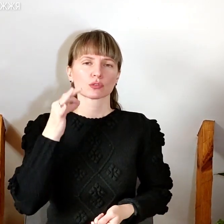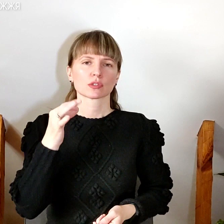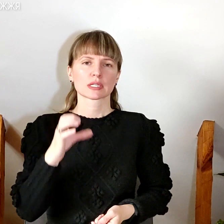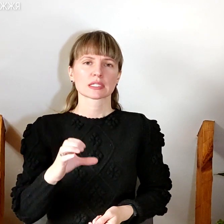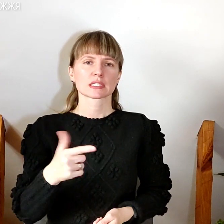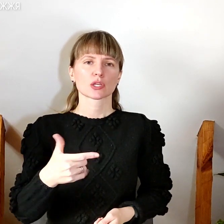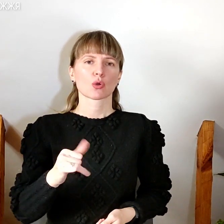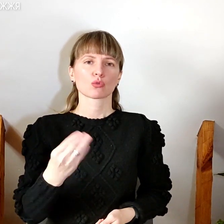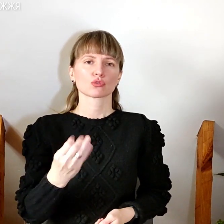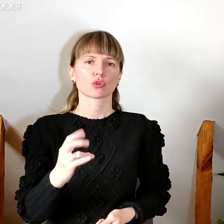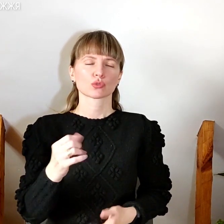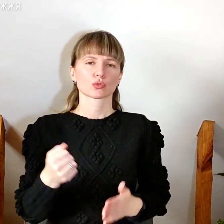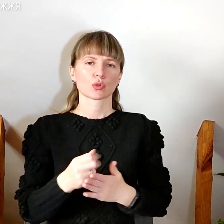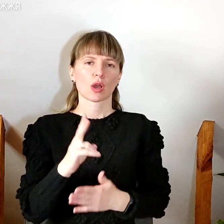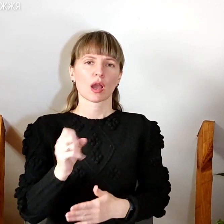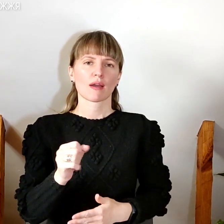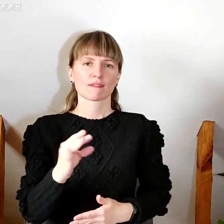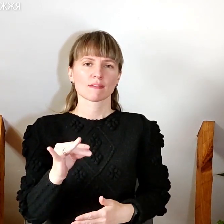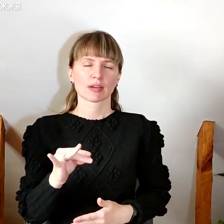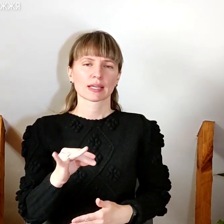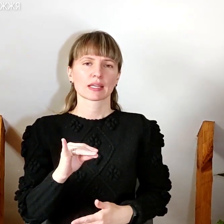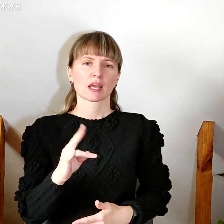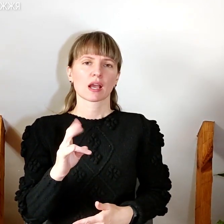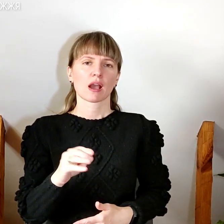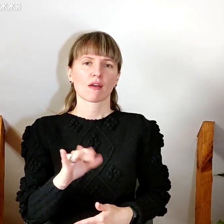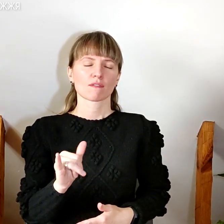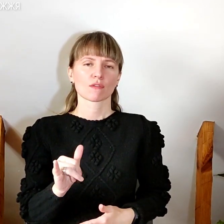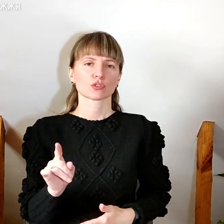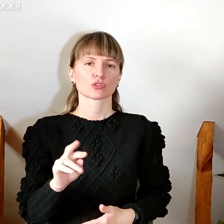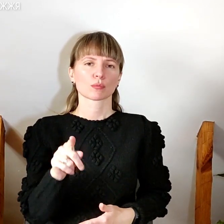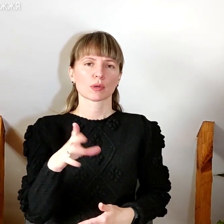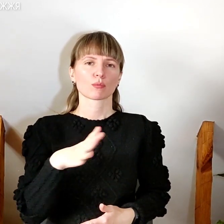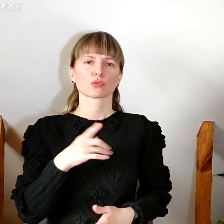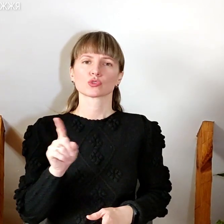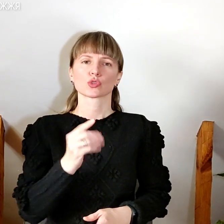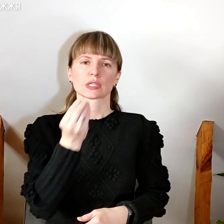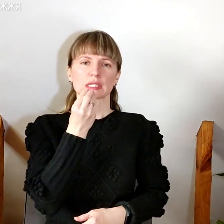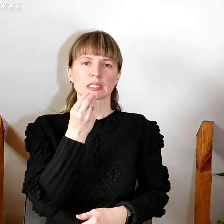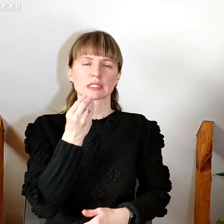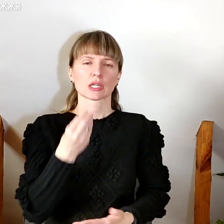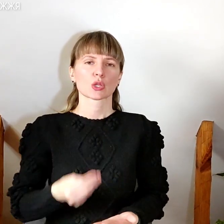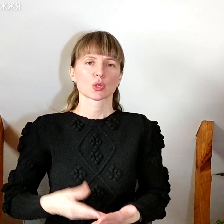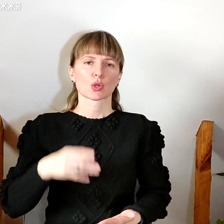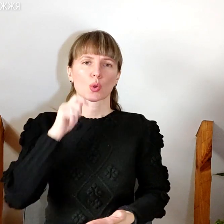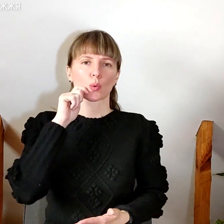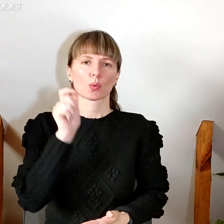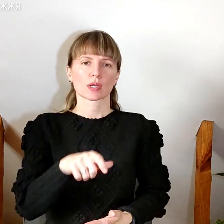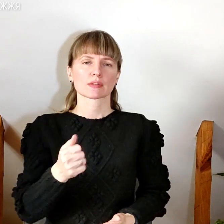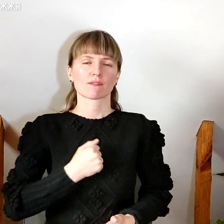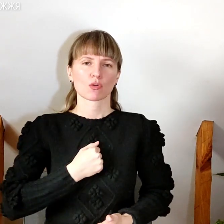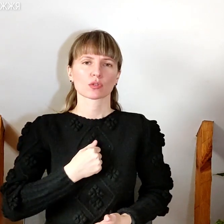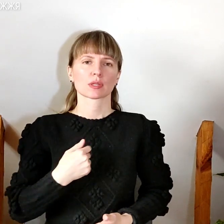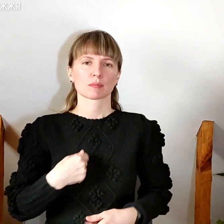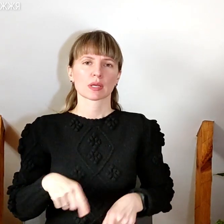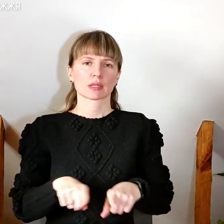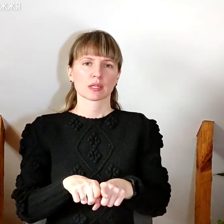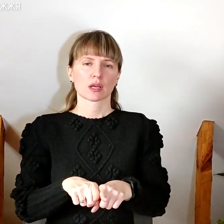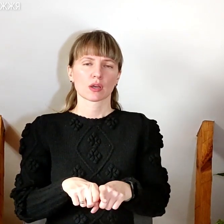до кави, її саму каву, щоб їм було що їсти. Дорогі українські воїни, ми дуже надіємося, що